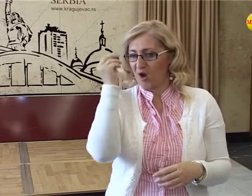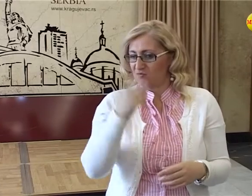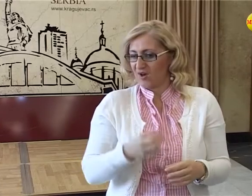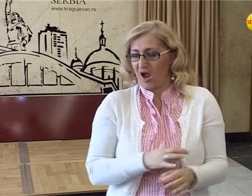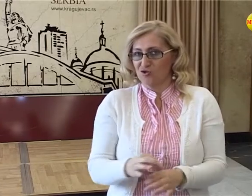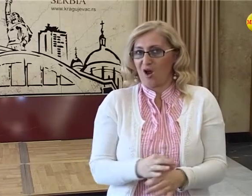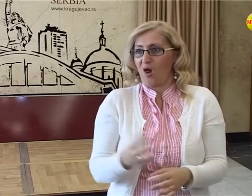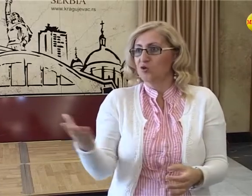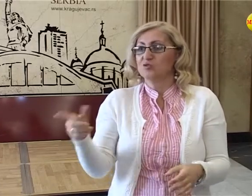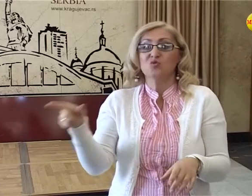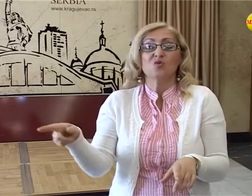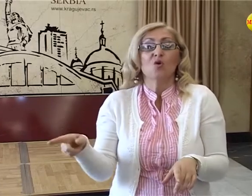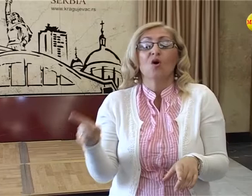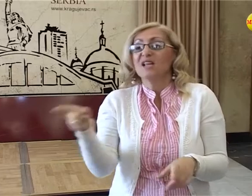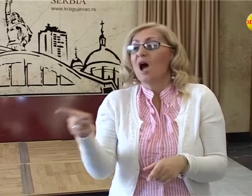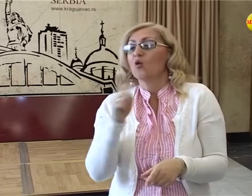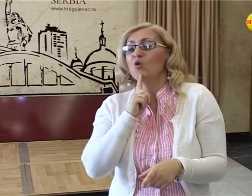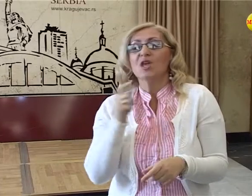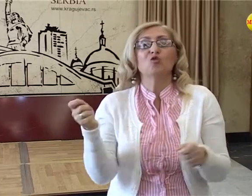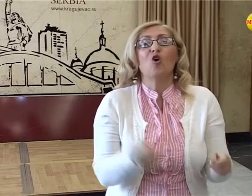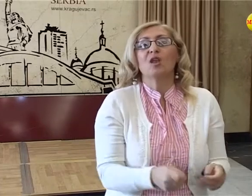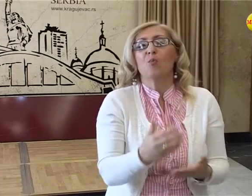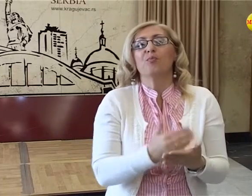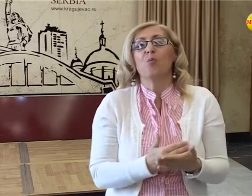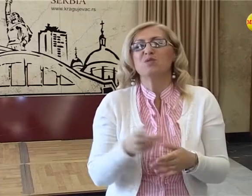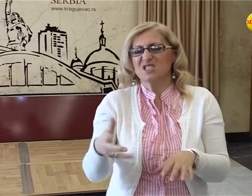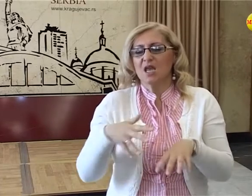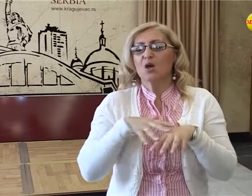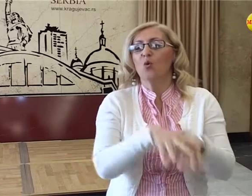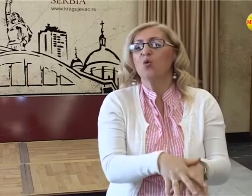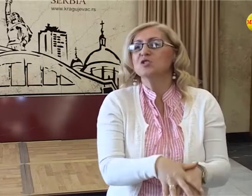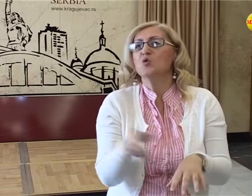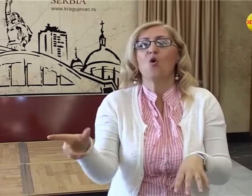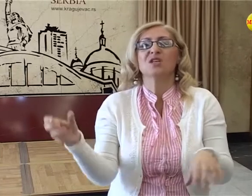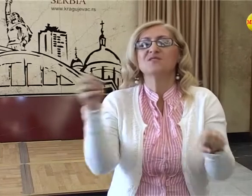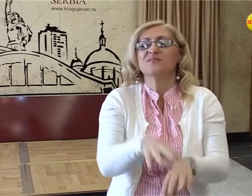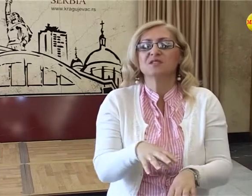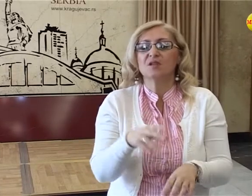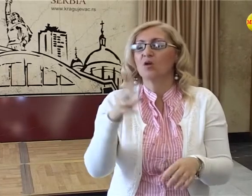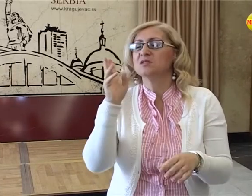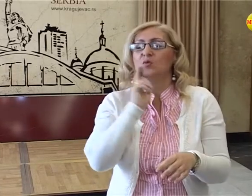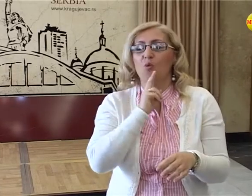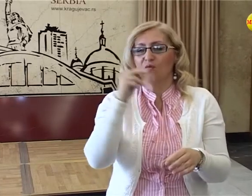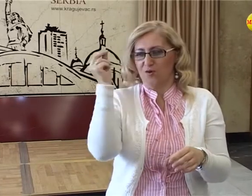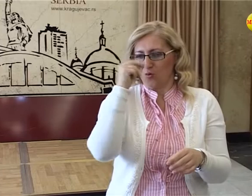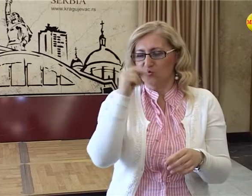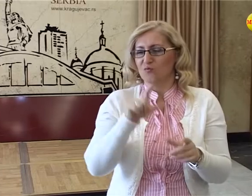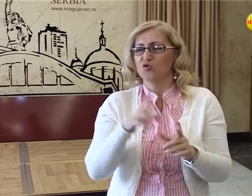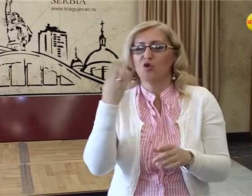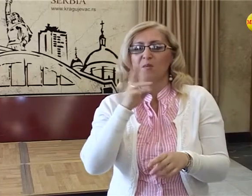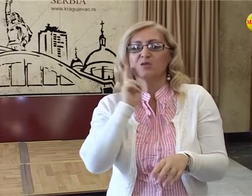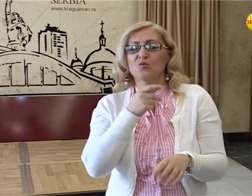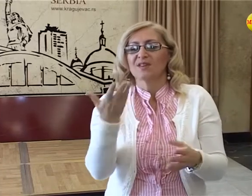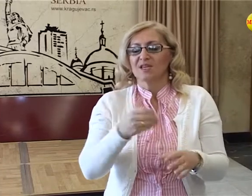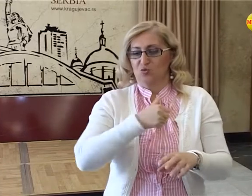obrazovanje sa ostalim, znači čujućim sugrađanima. Dakle, propisi su u redu, ali se